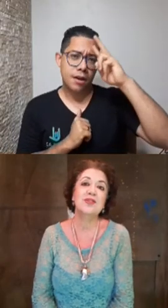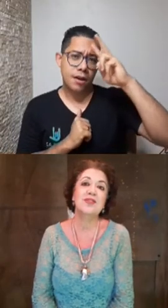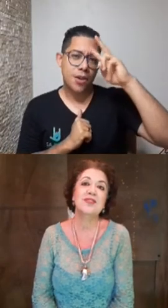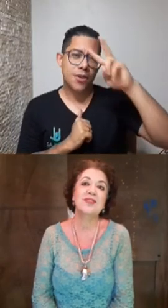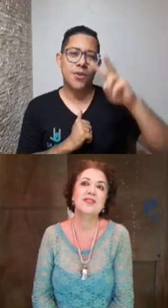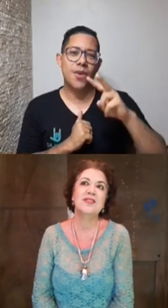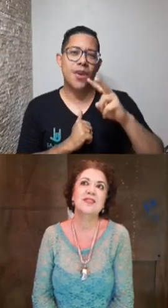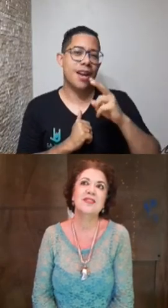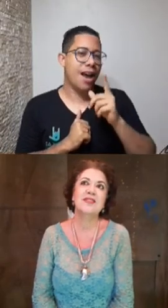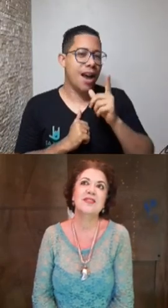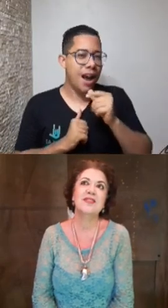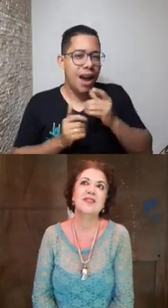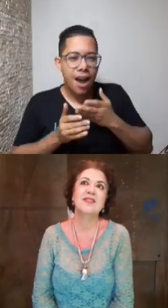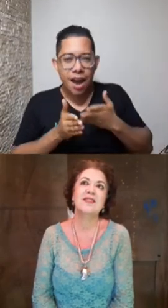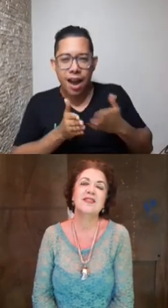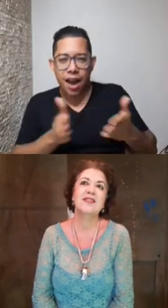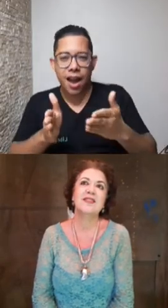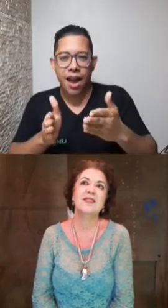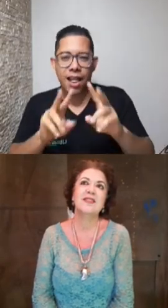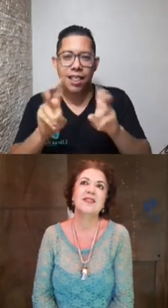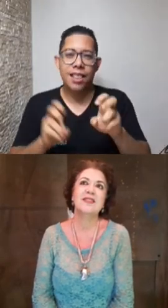rios.